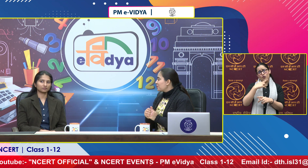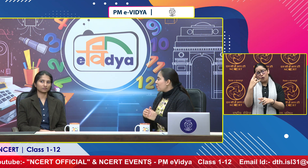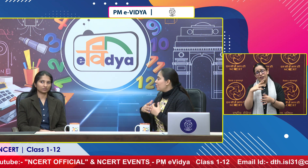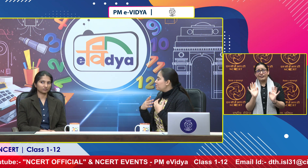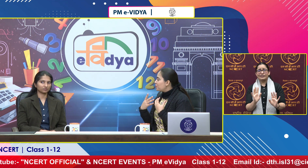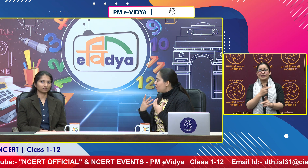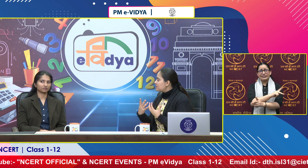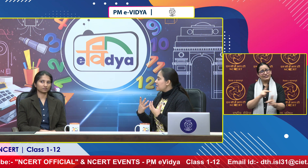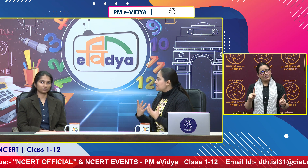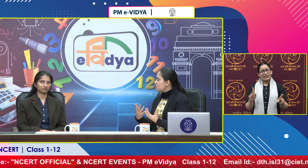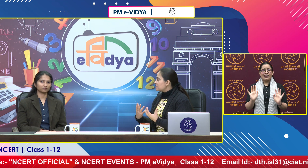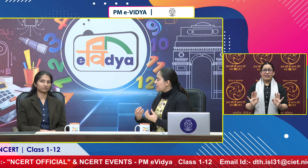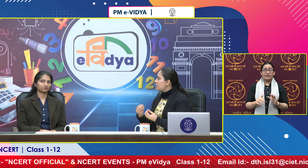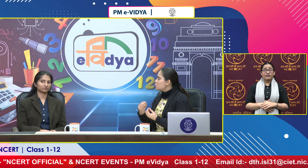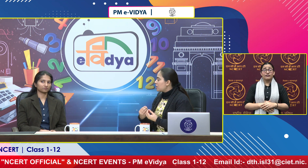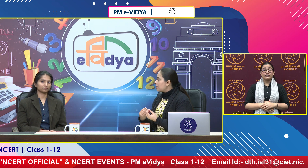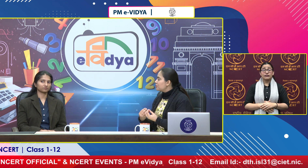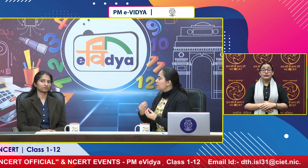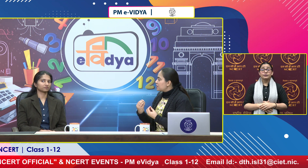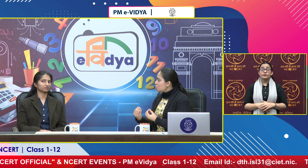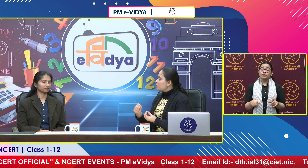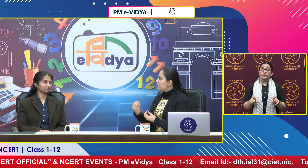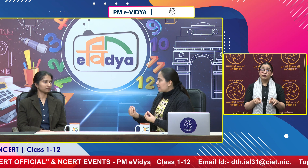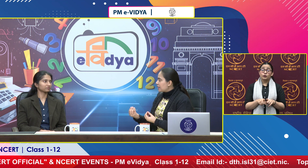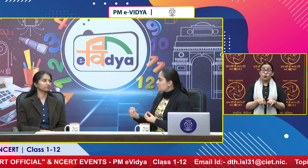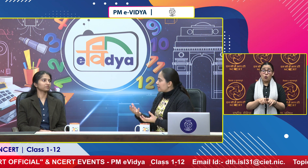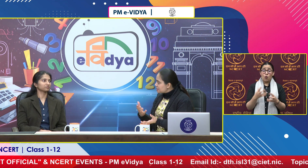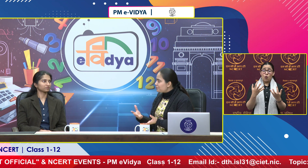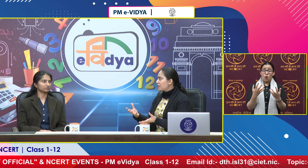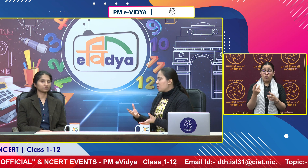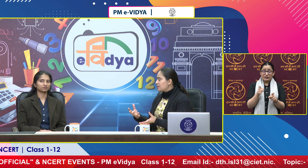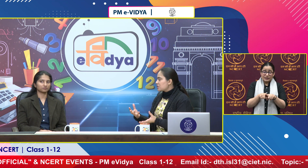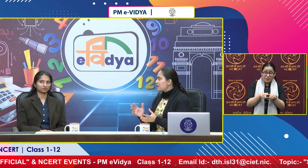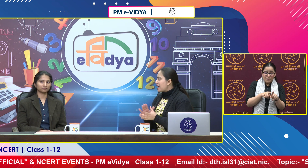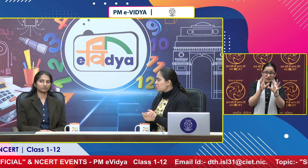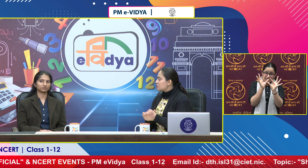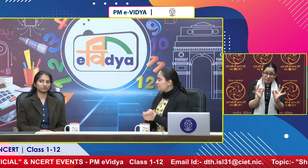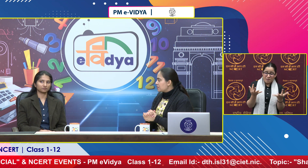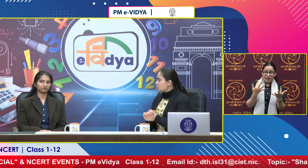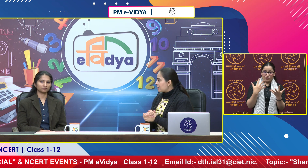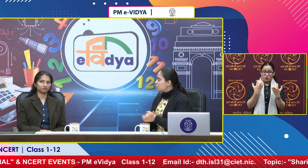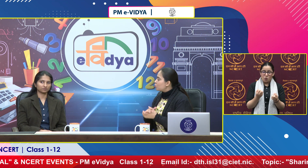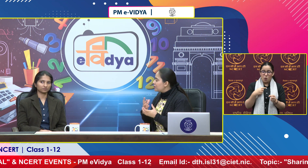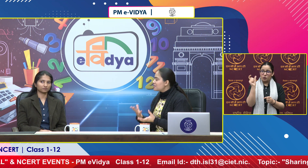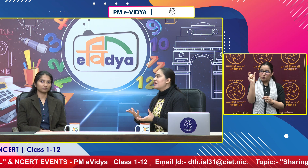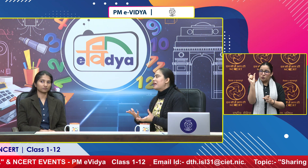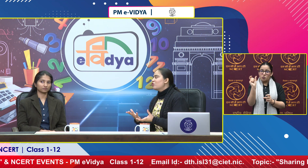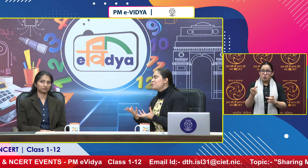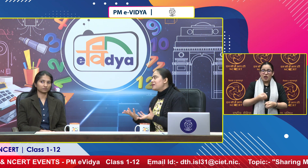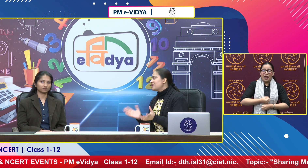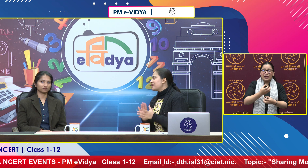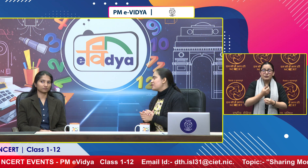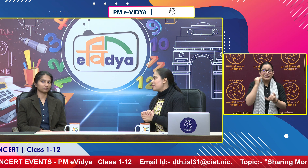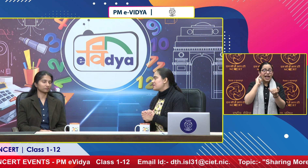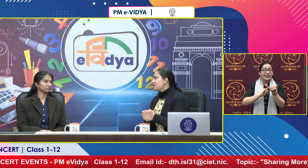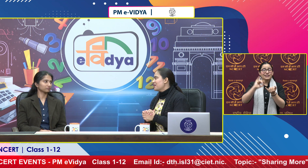हैं। तो बहुत से ऐसी चीज़ें हैं जो हम किसी को भी बताना चाहें सिंपल कॉन्टेक्स्ट में, एक्शन वर्ड्स जो हैं, तो उन्हें साइन लैंग्वेज